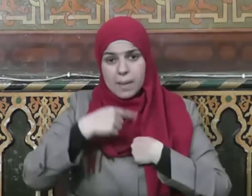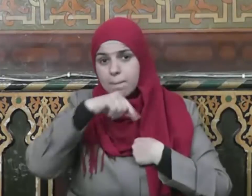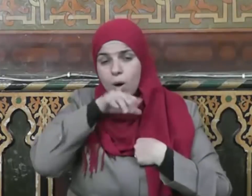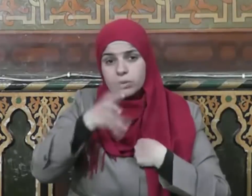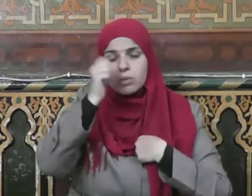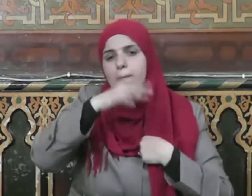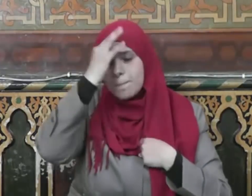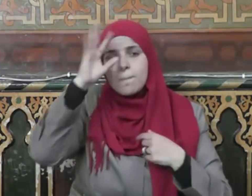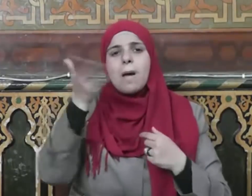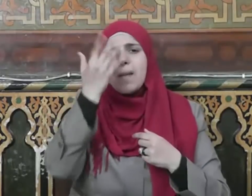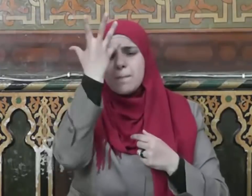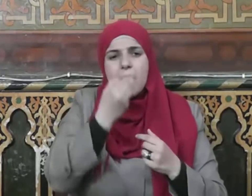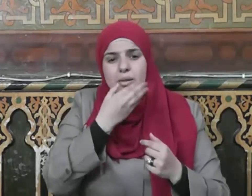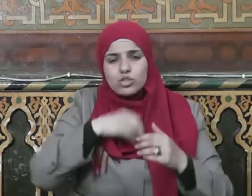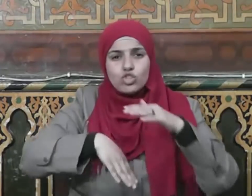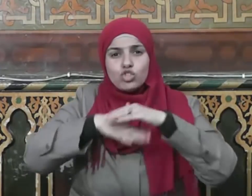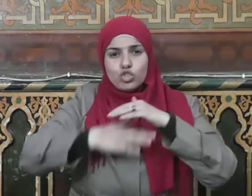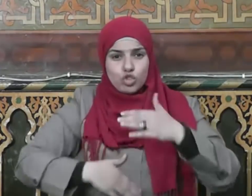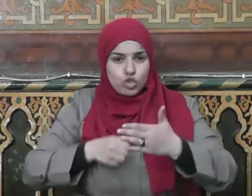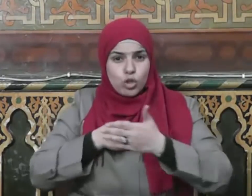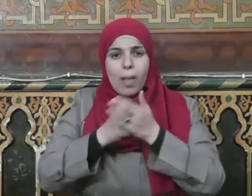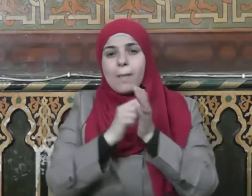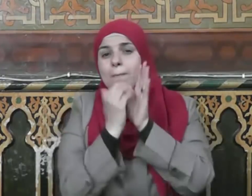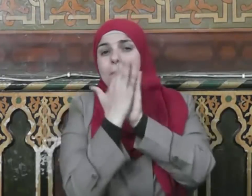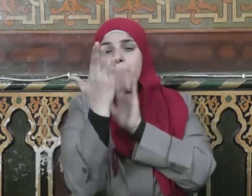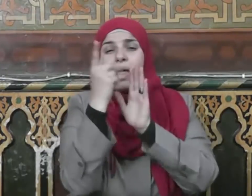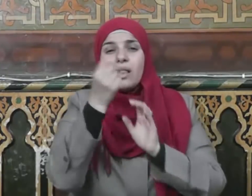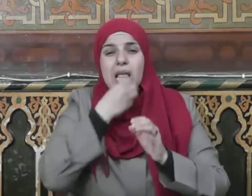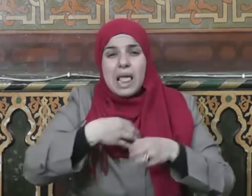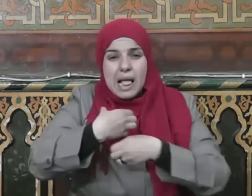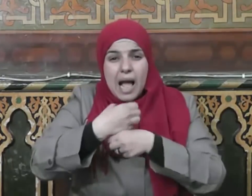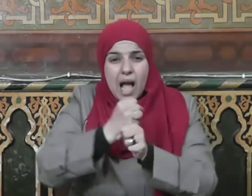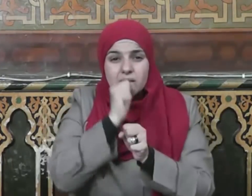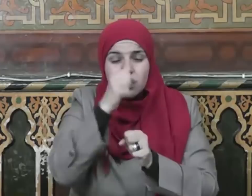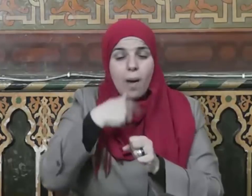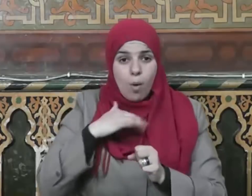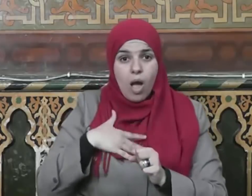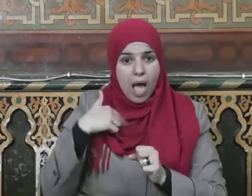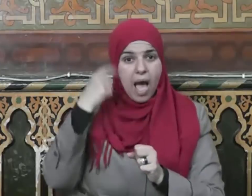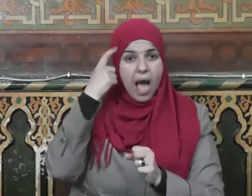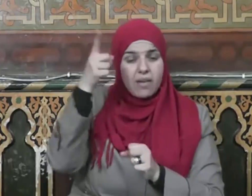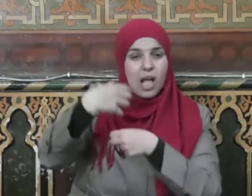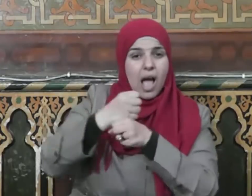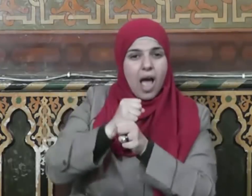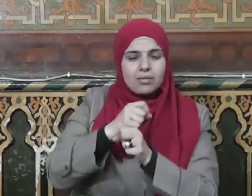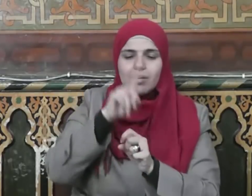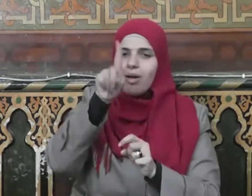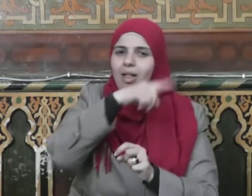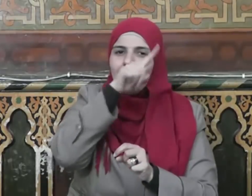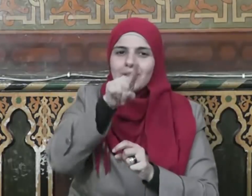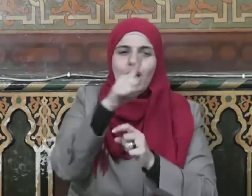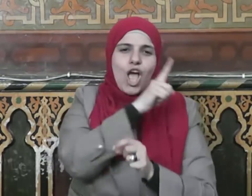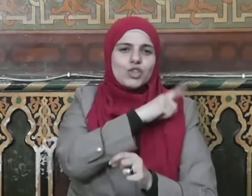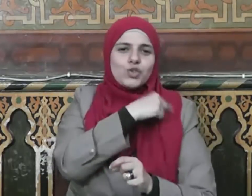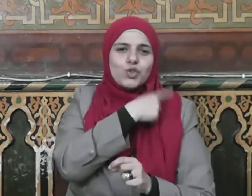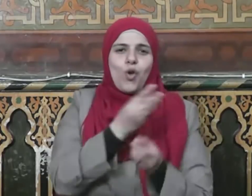شبعانا وجاره جائع إلى جنبه وهو يعلم به. ويقول صلى الله عليه وسلم: يا ابن